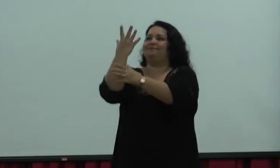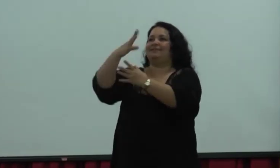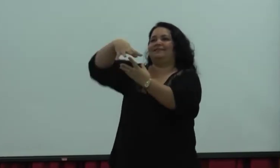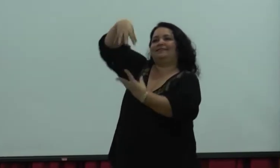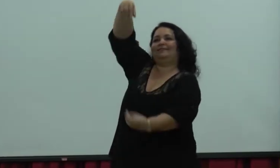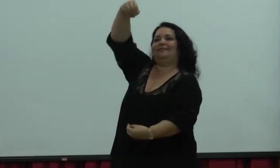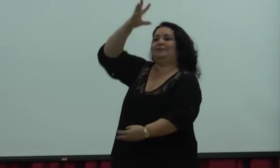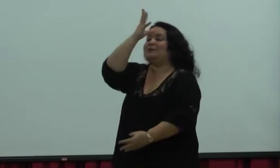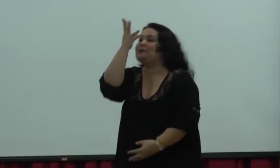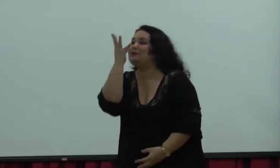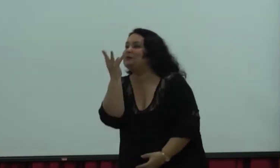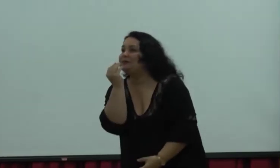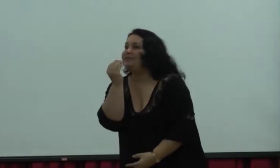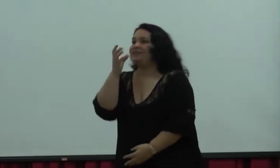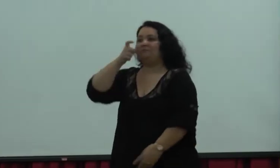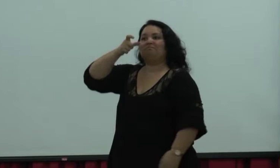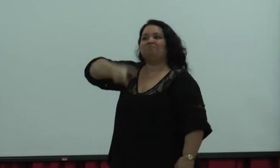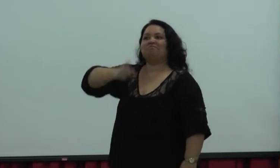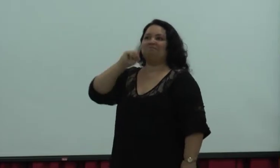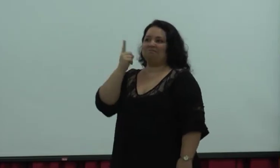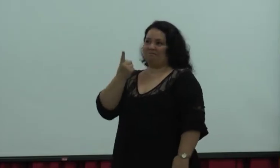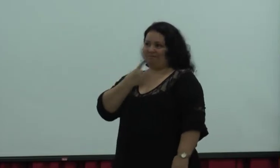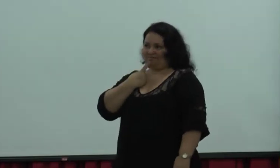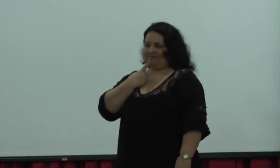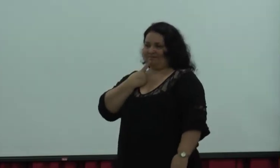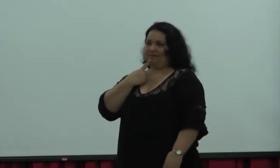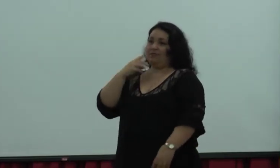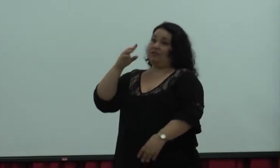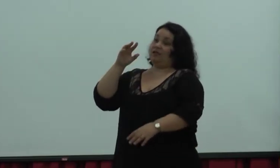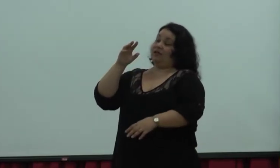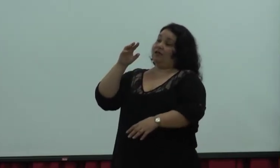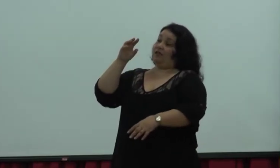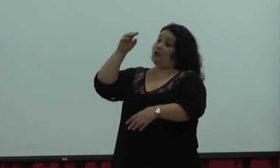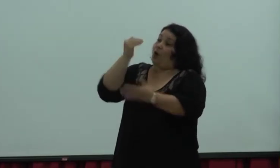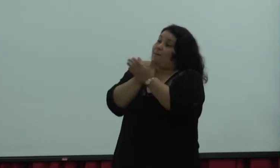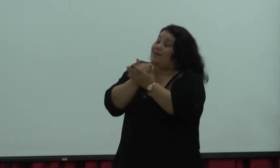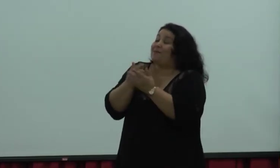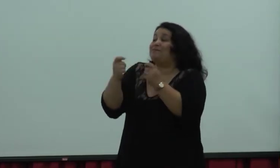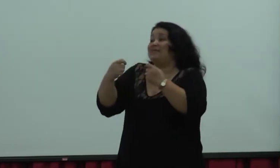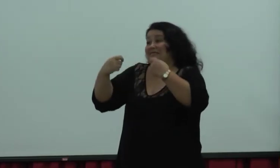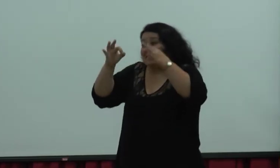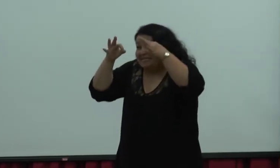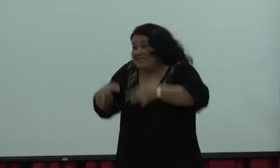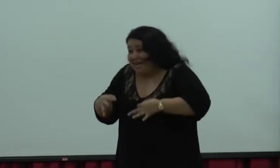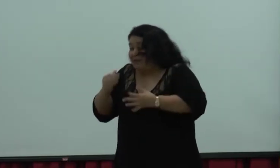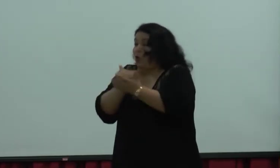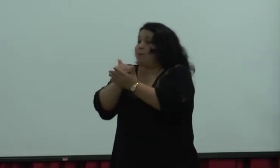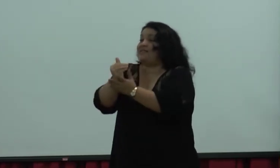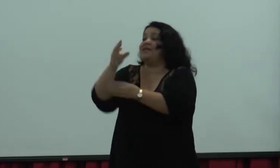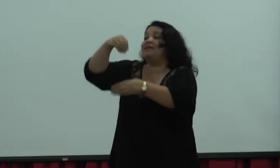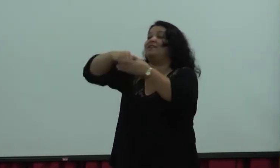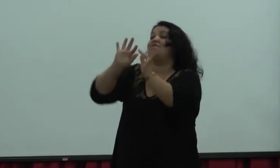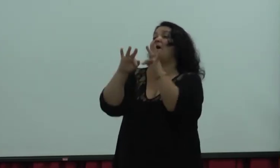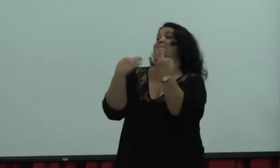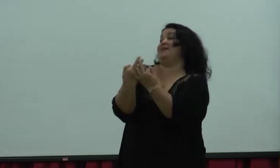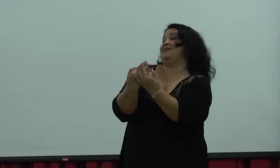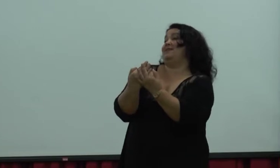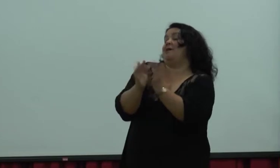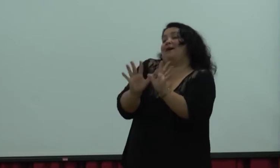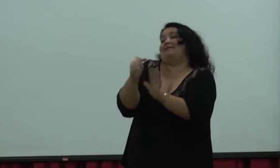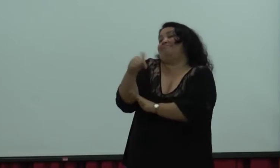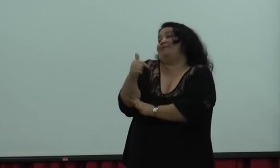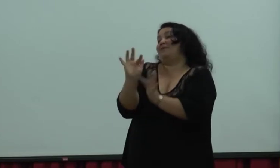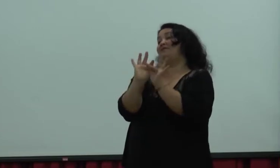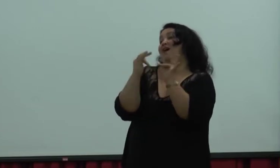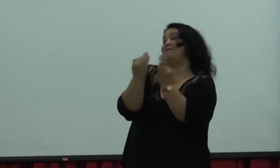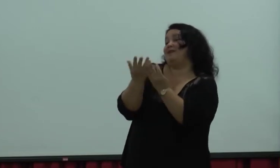está se interessando pela pessoa surda. Então, é na família que deveria começar. Então, já que tem na família, a gente